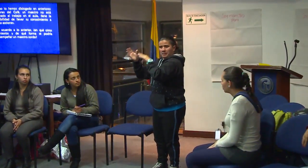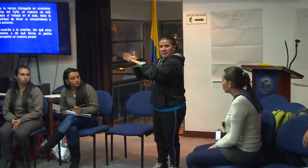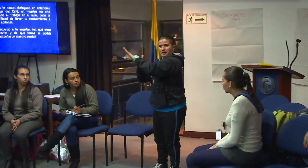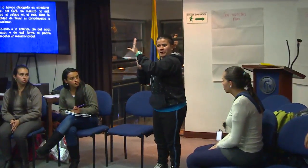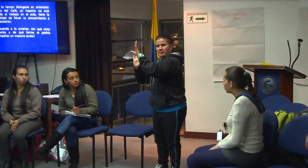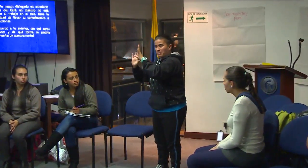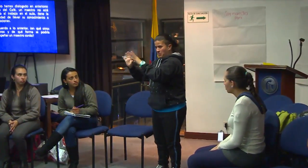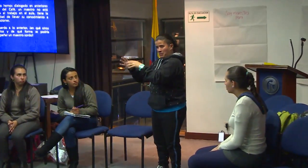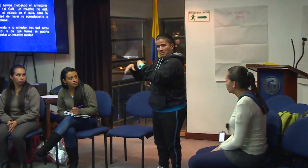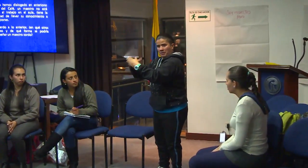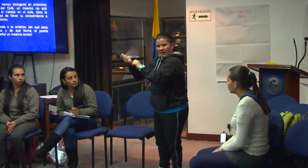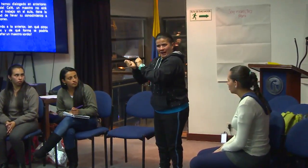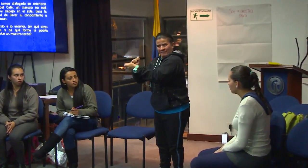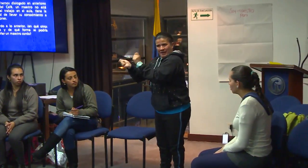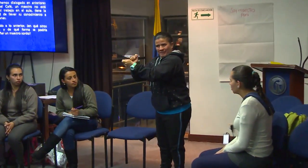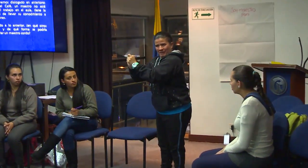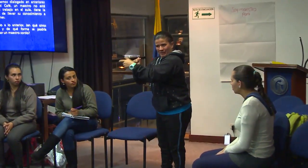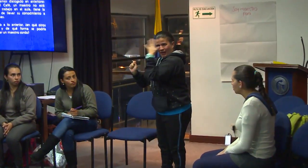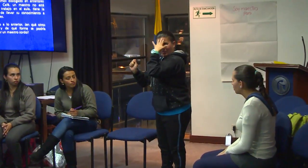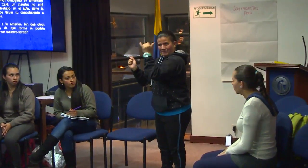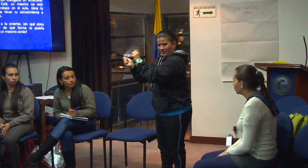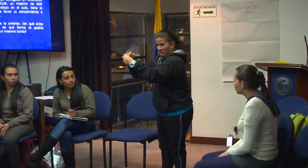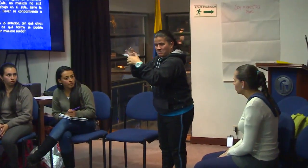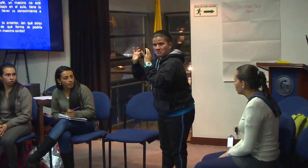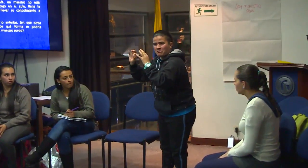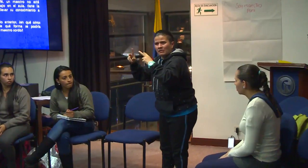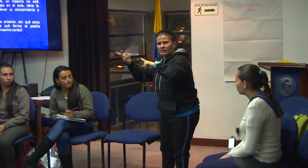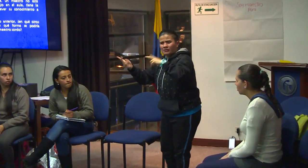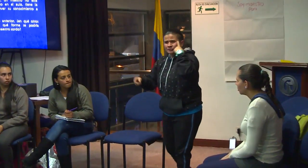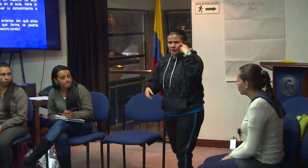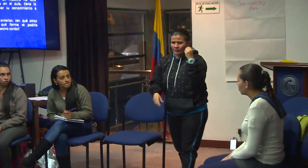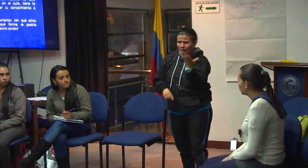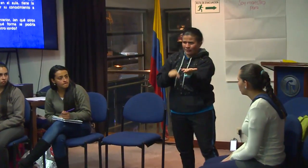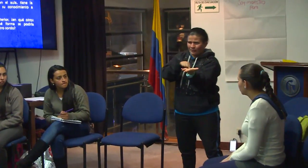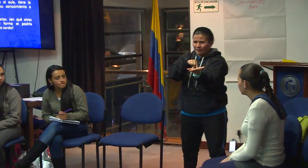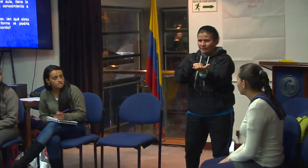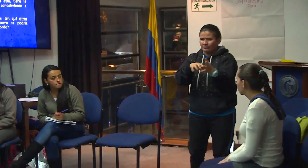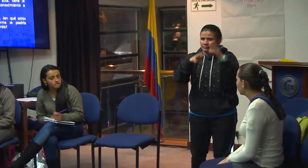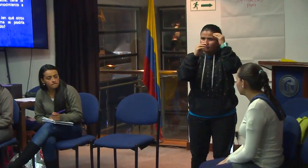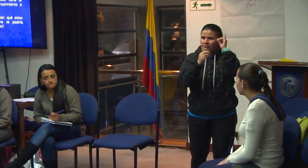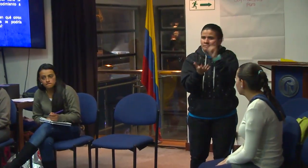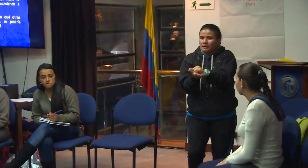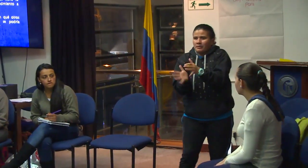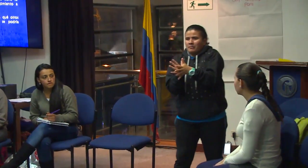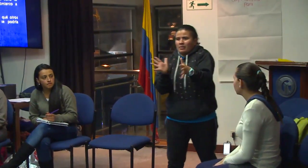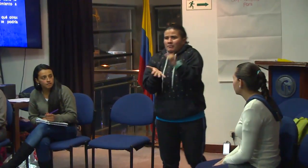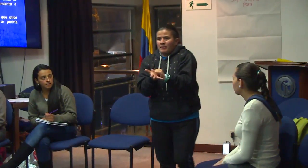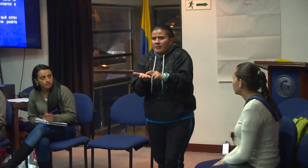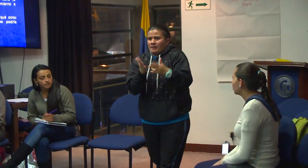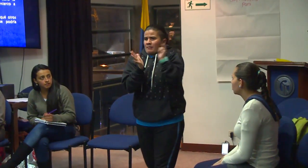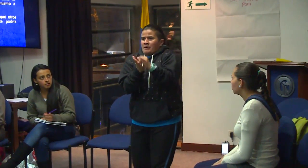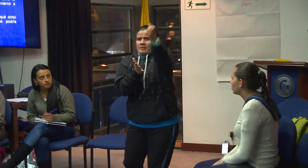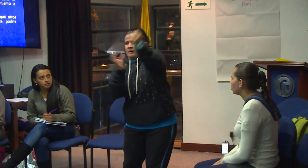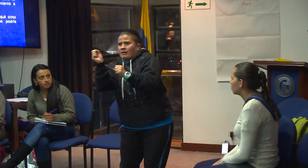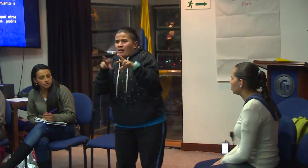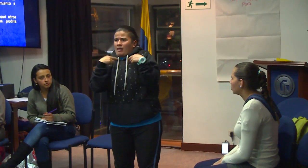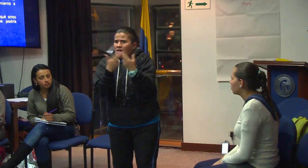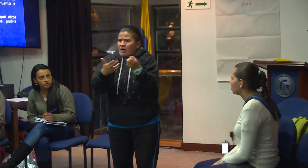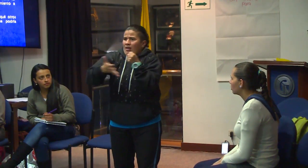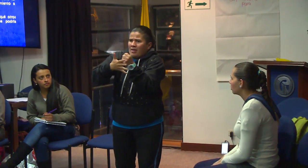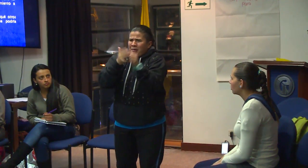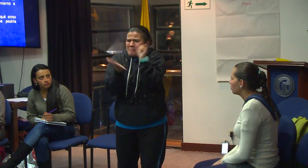ellos pues bien progresan, transforman a nivel académico, y los sordos, ¿qué ha pasado? Estamos